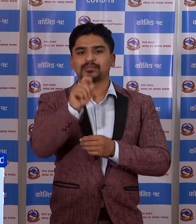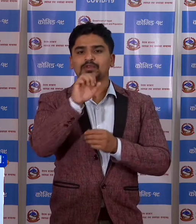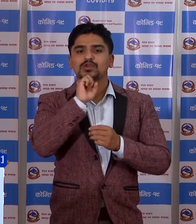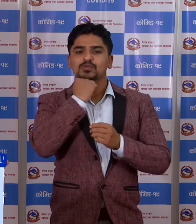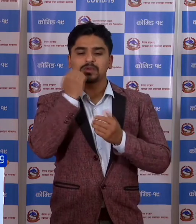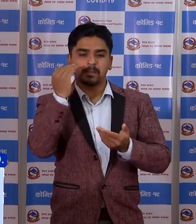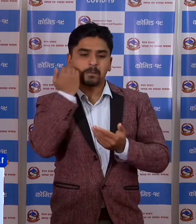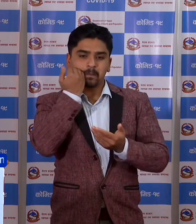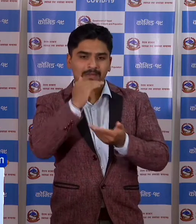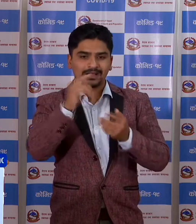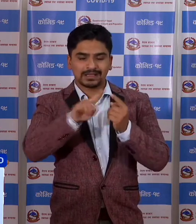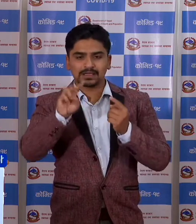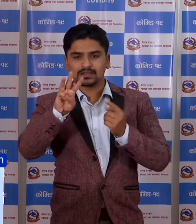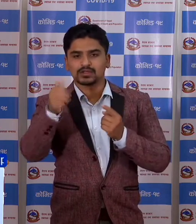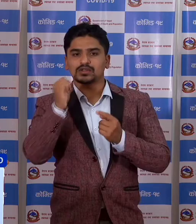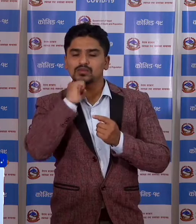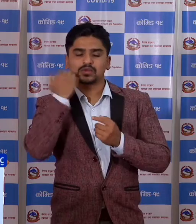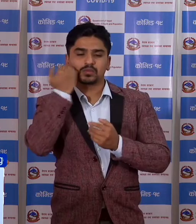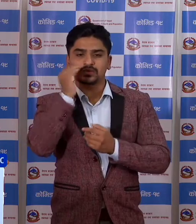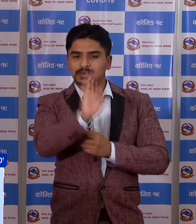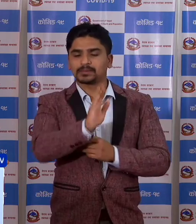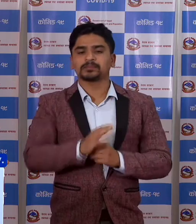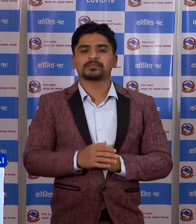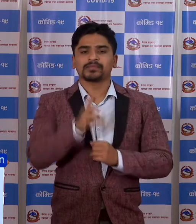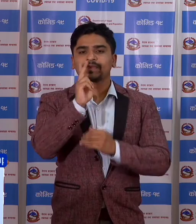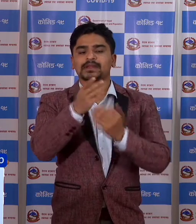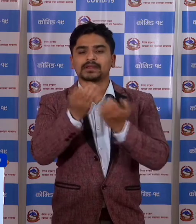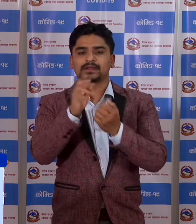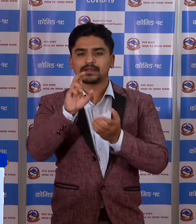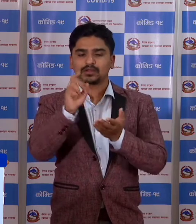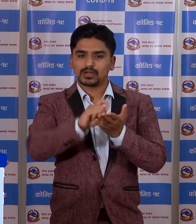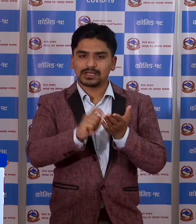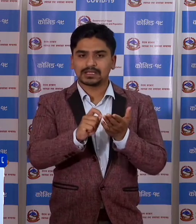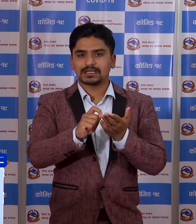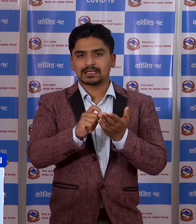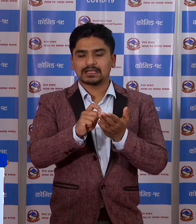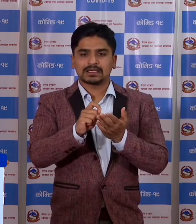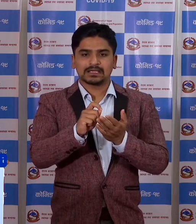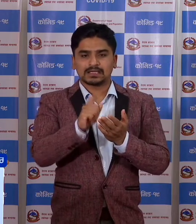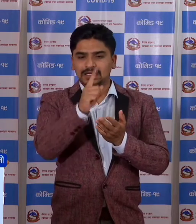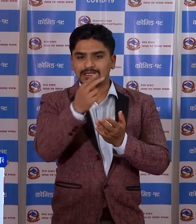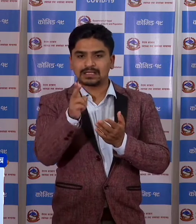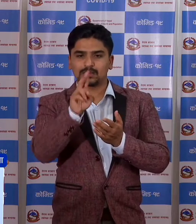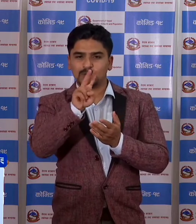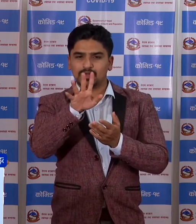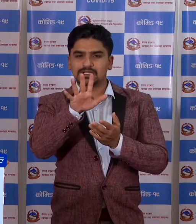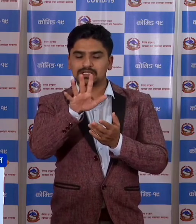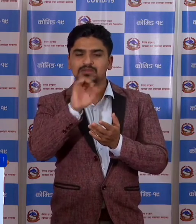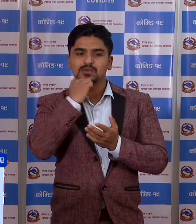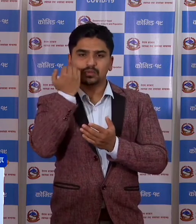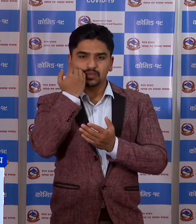10 वर्ष बालकदेखि 36 वर्ष उम्रका पुरुष हुनुहुन्छ। त्यसै गरी दैलेख महाबु गाउँपालिकाका 1 जना 25 वर्षीय